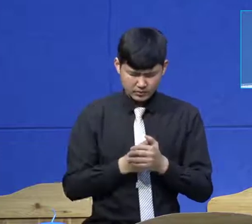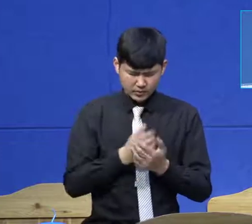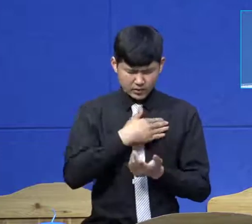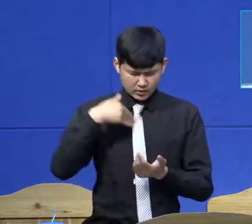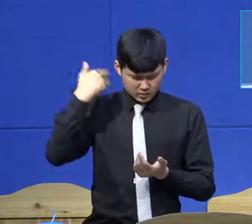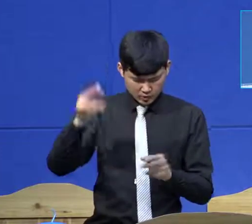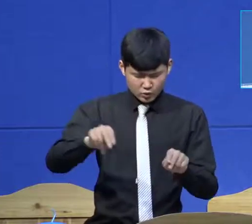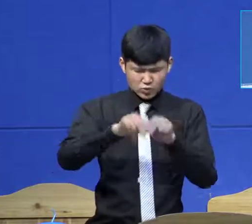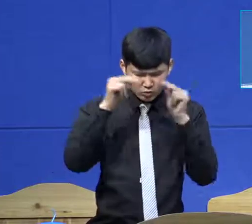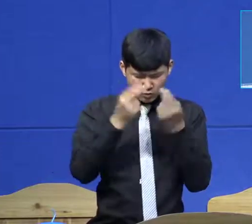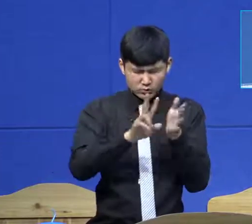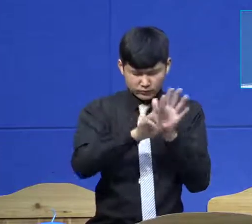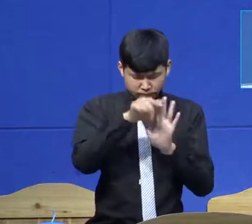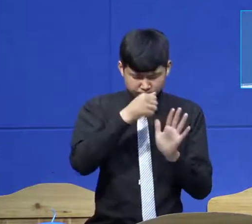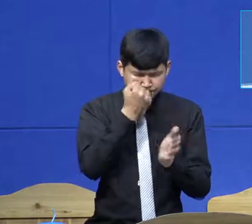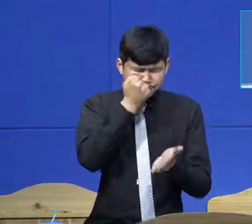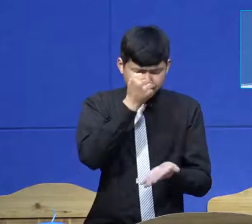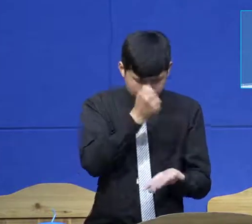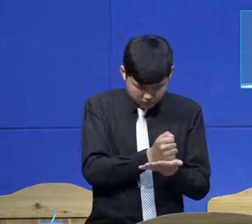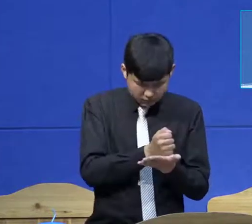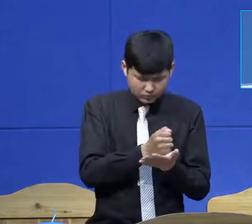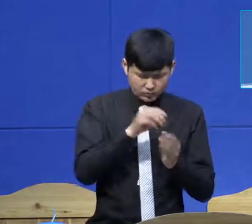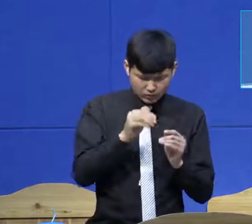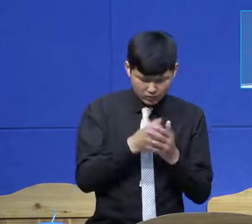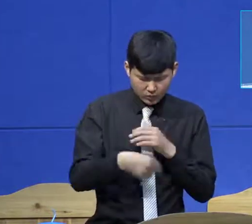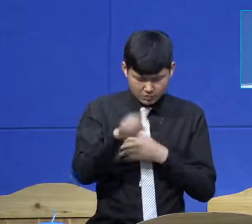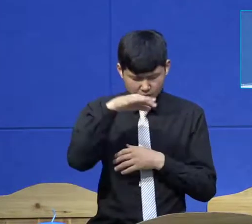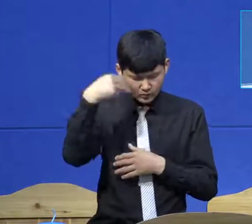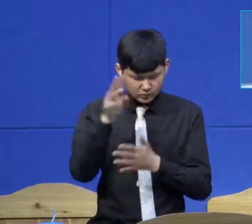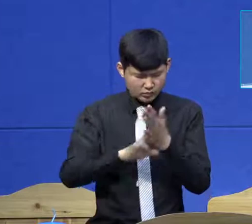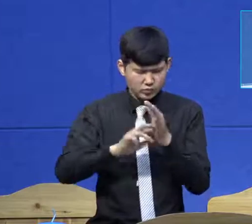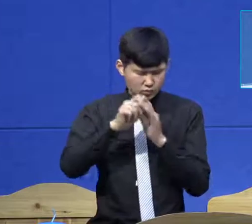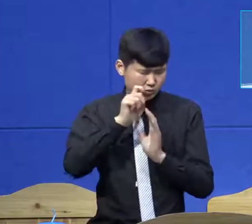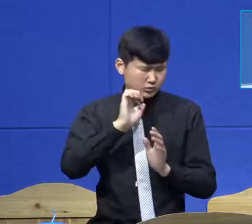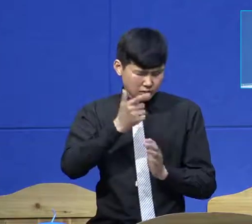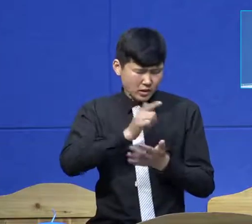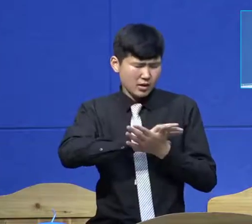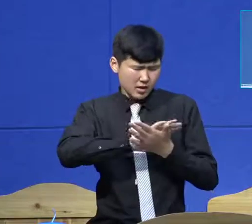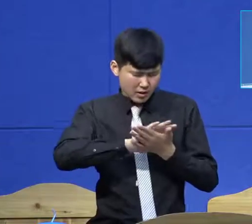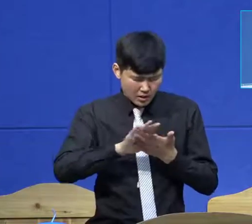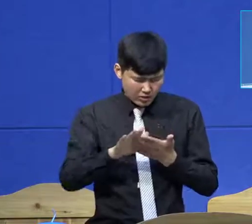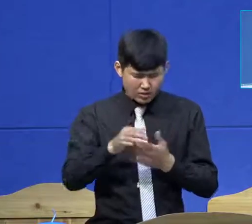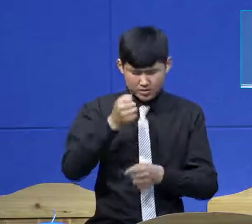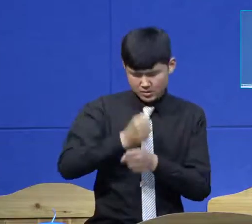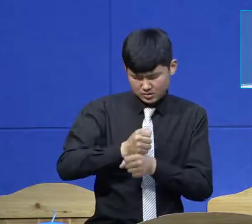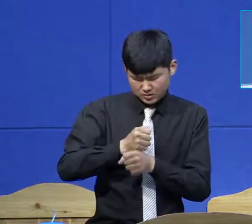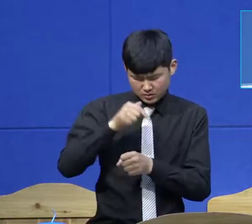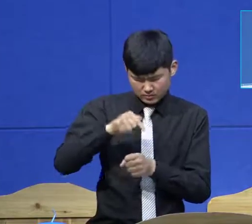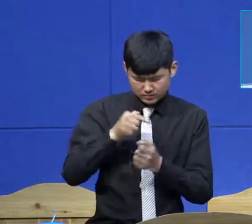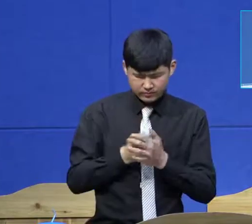эзэн таны чуулган үгэн дээр бат суурлагдаж, бурхан таны хүсдэг ариун ажил